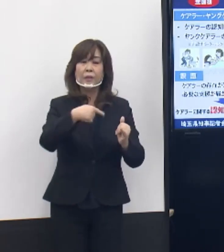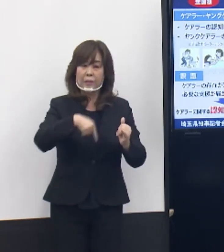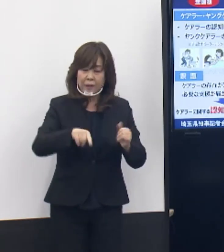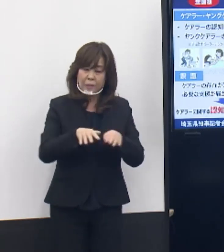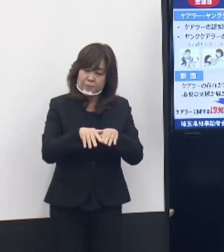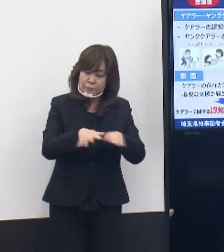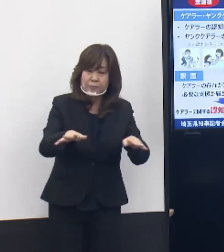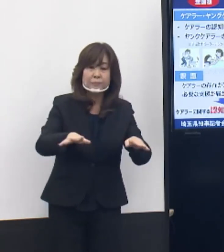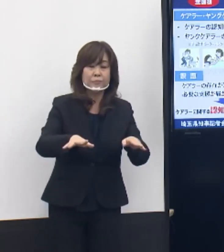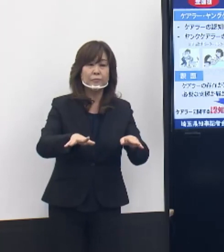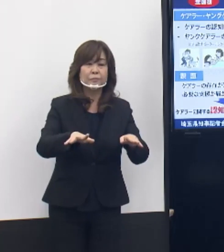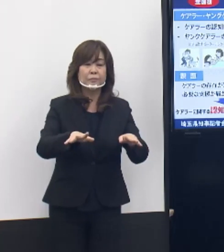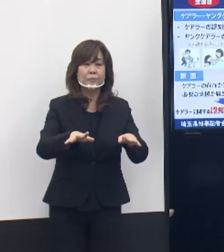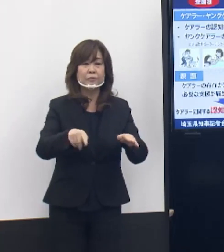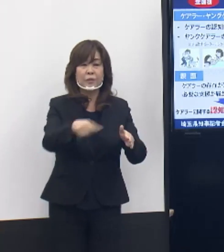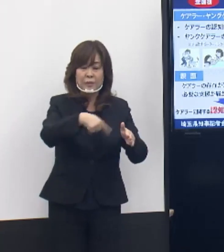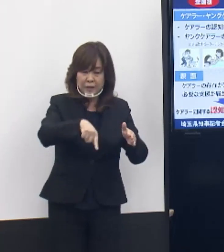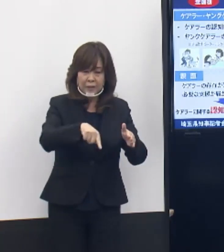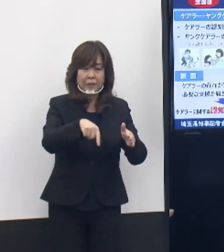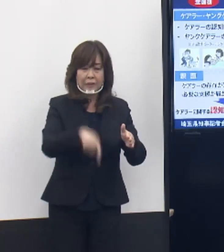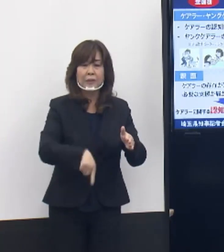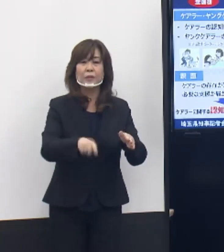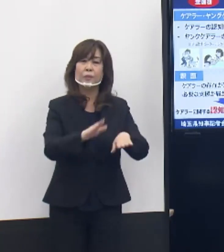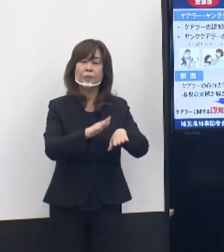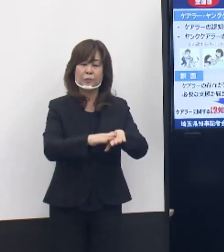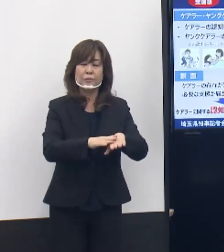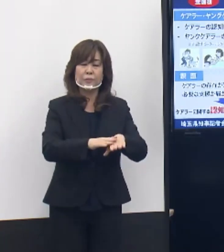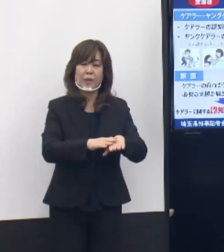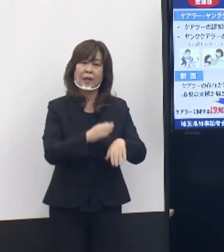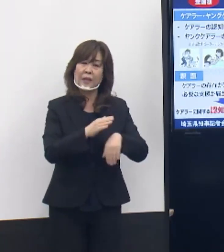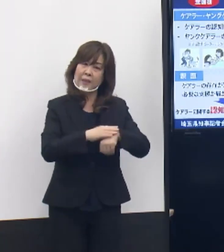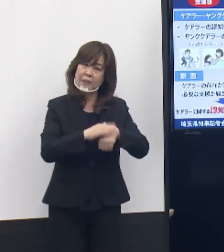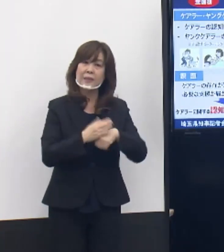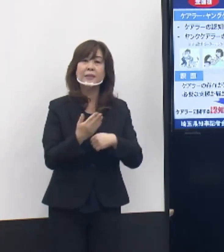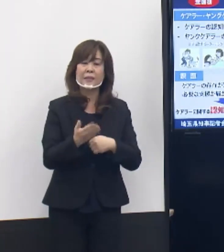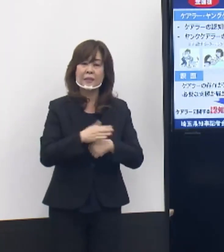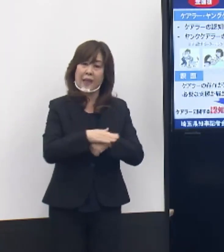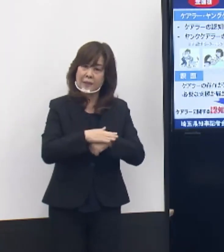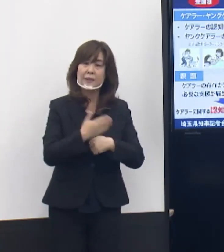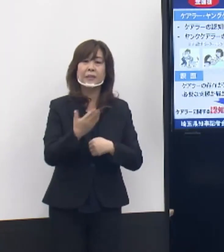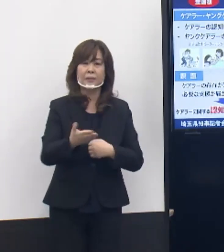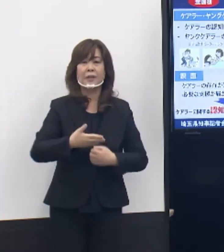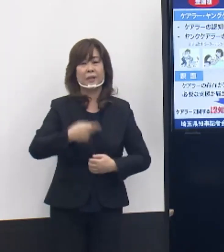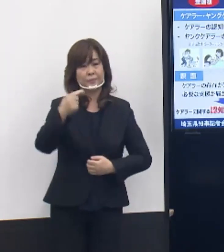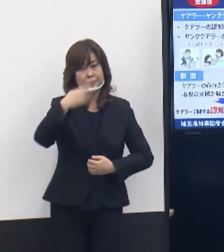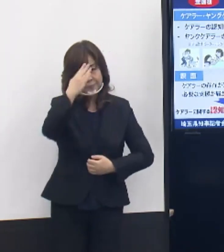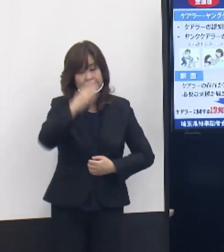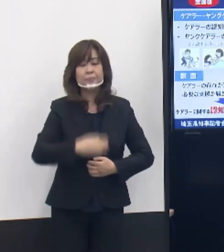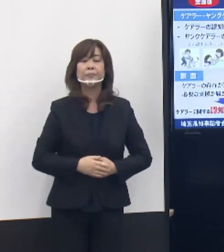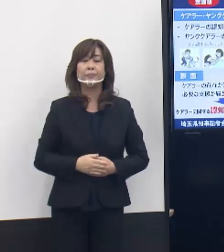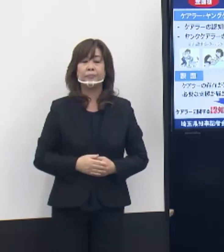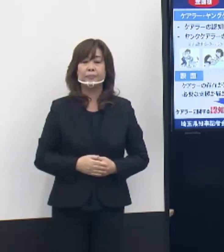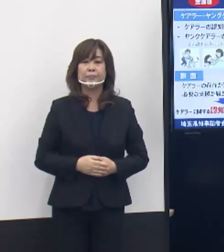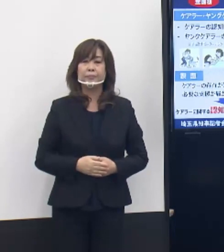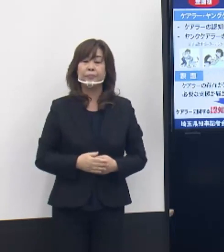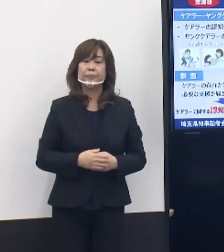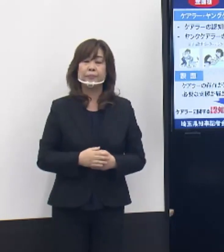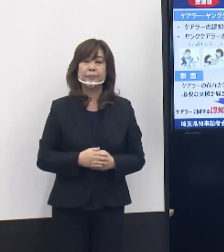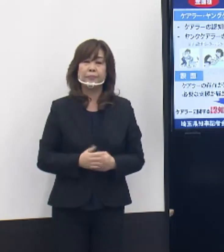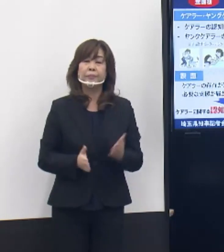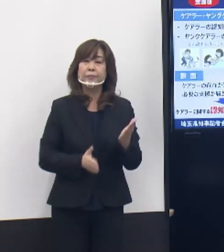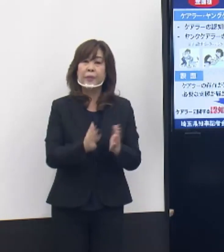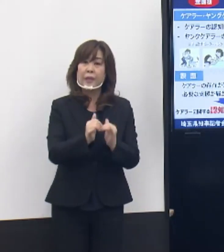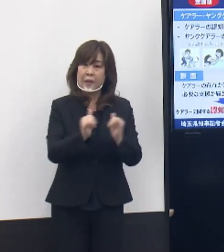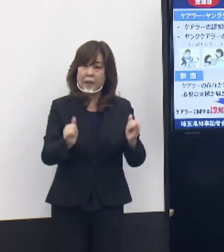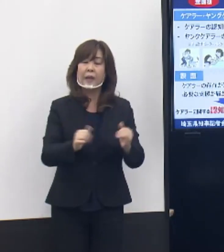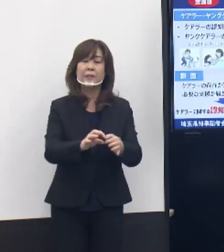どういったことが大切かという知事の思いを聞かせていただければと思います。 はい、ケアラー、ヤングケアラーについては、埼